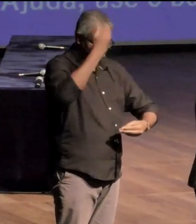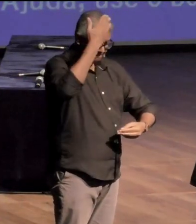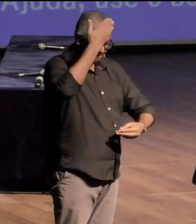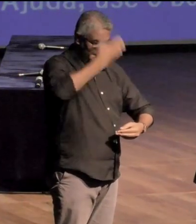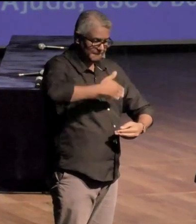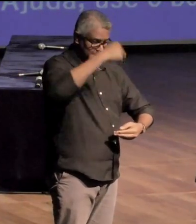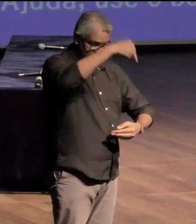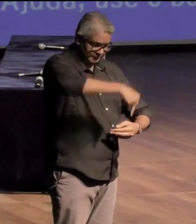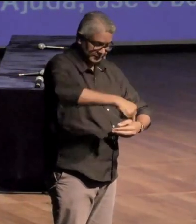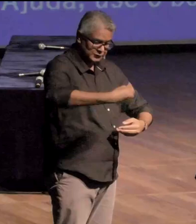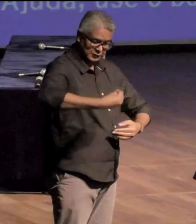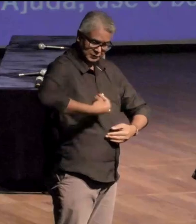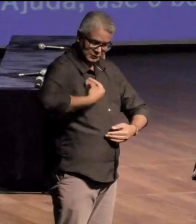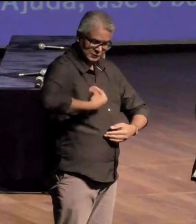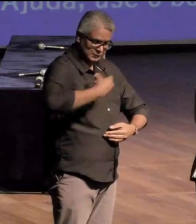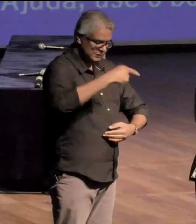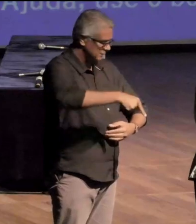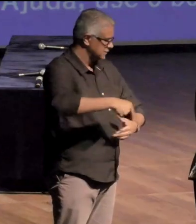rguer